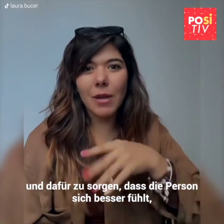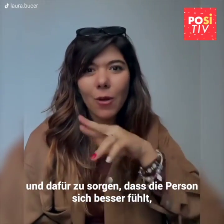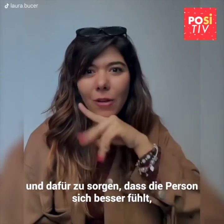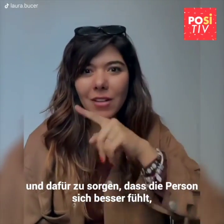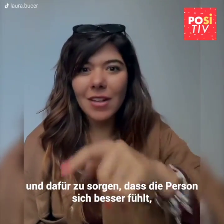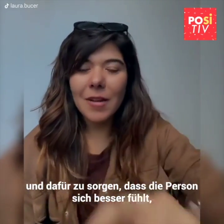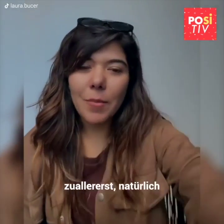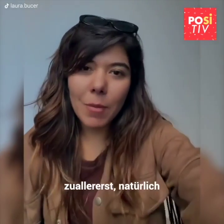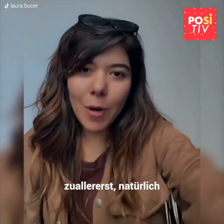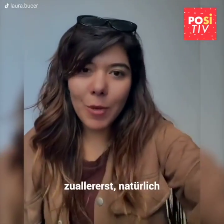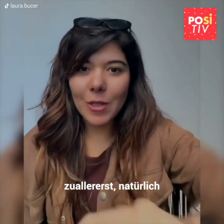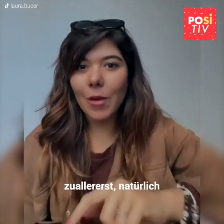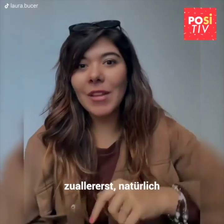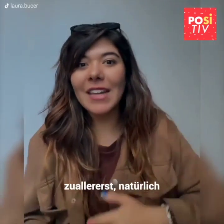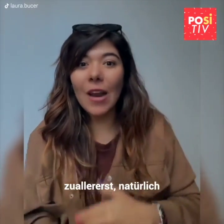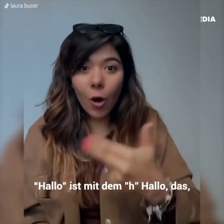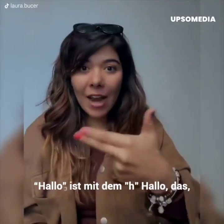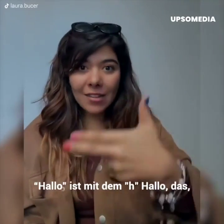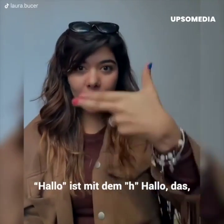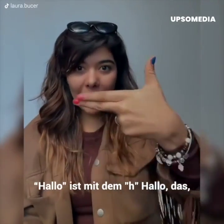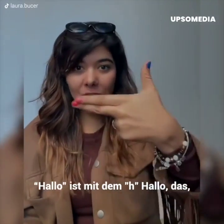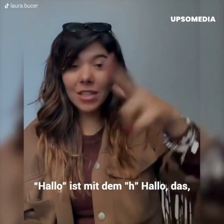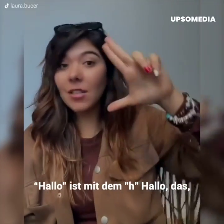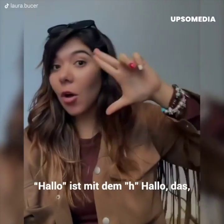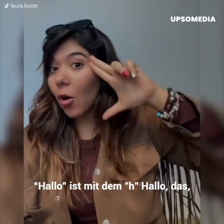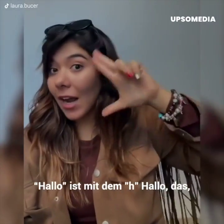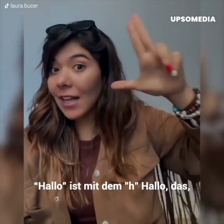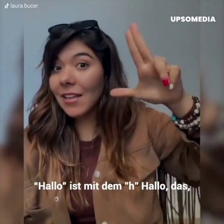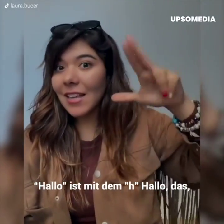mejor. Primero, pues obviamente el hola es con la H, es hola,